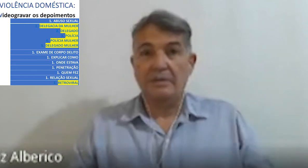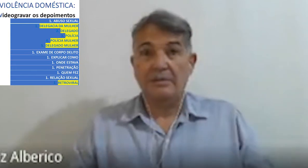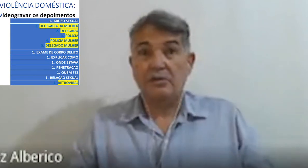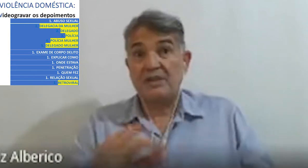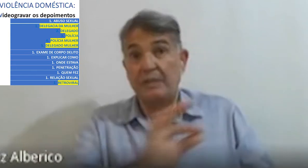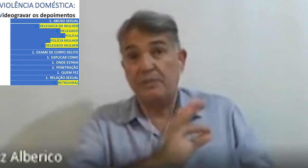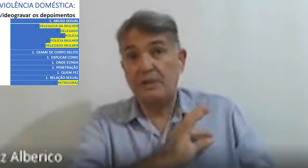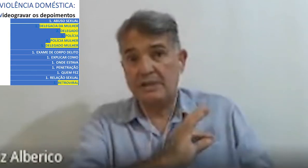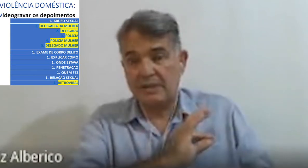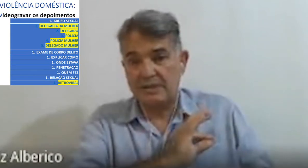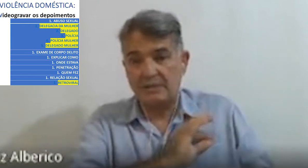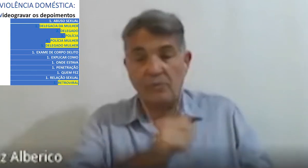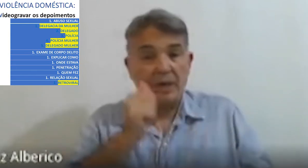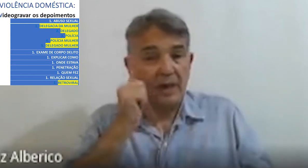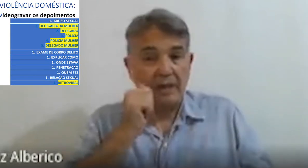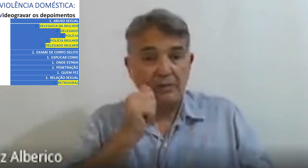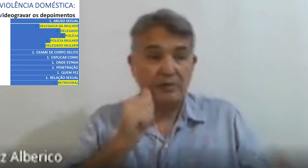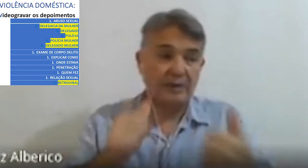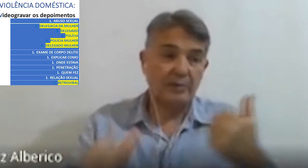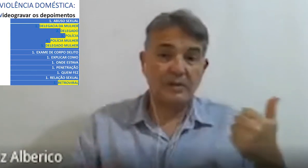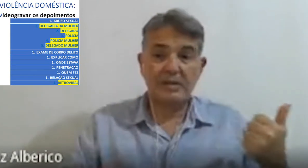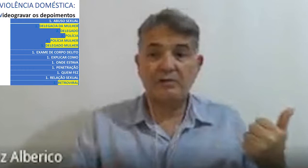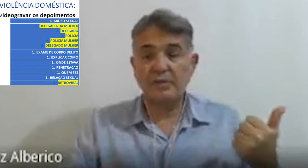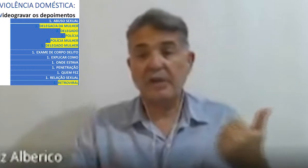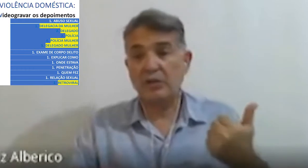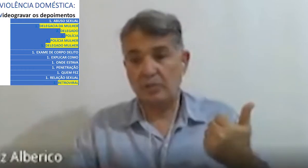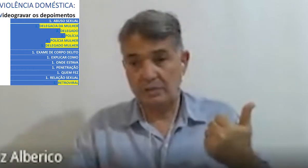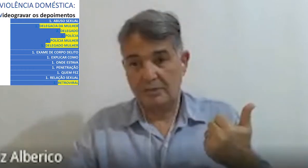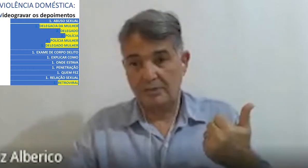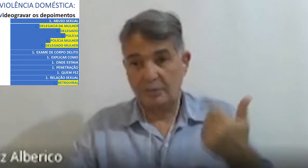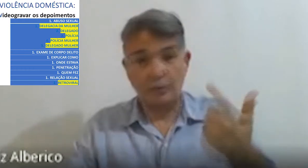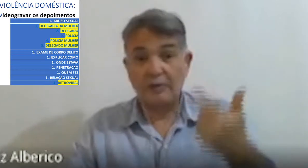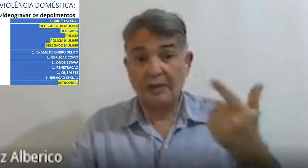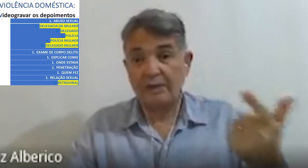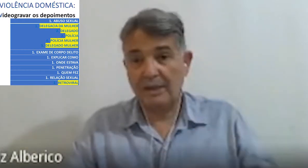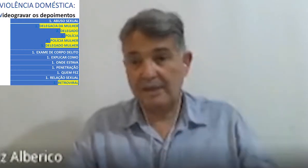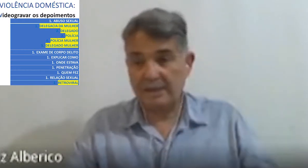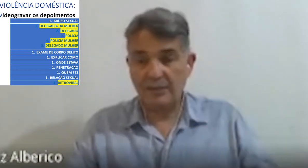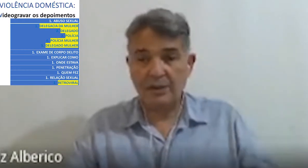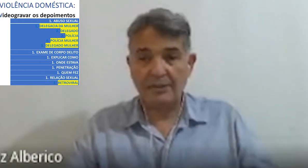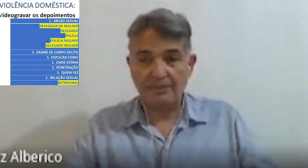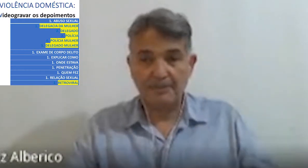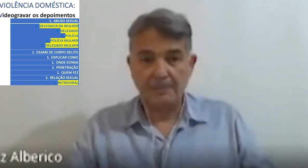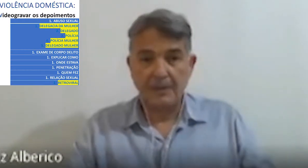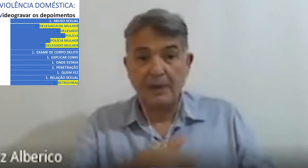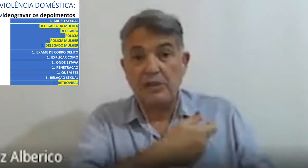se eu fizer polícia mulher, estou falando policial feminino, não estou falando delegacia da mulher. Se eu